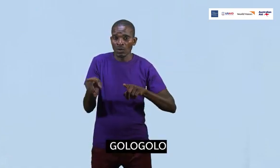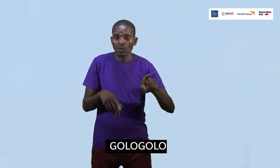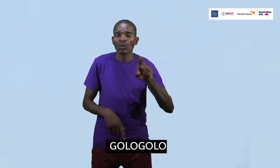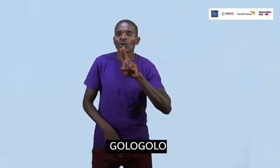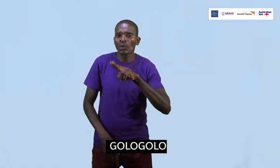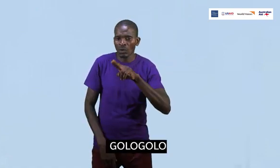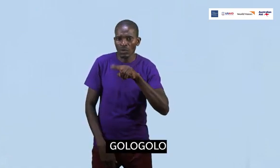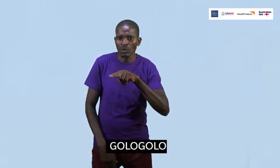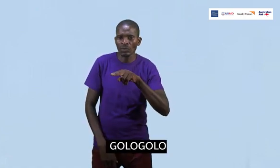gologolo.